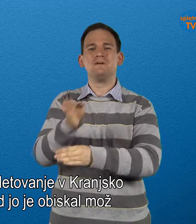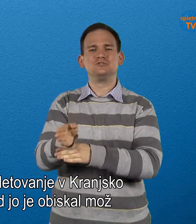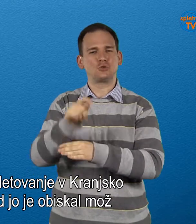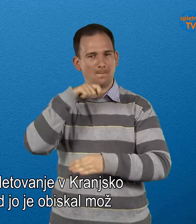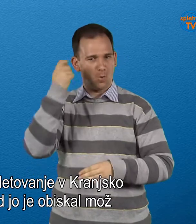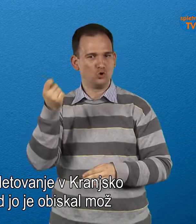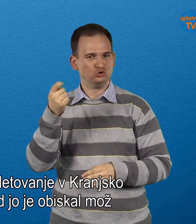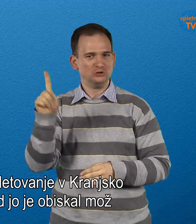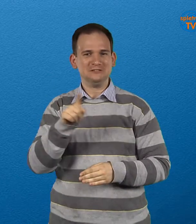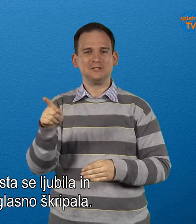glasno škripala.